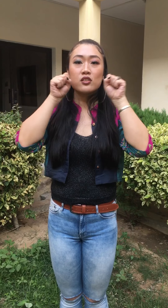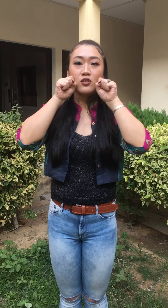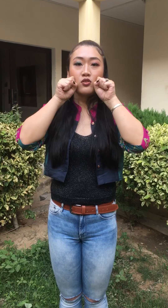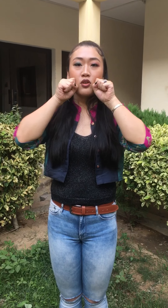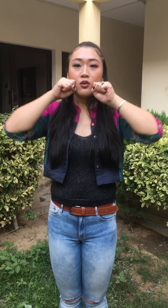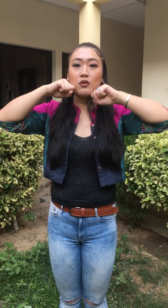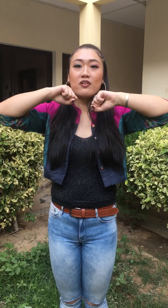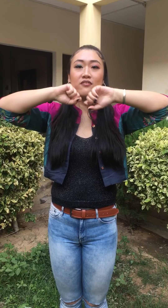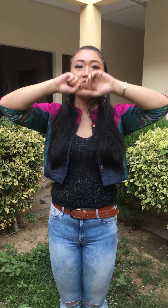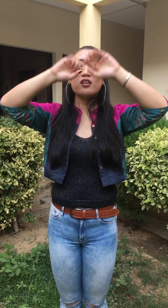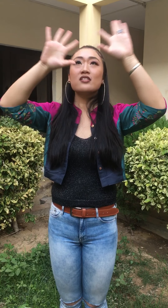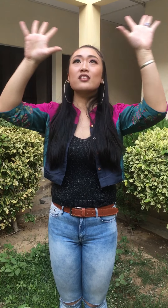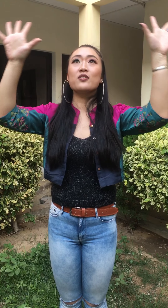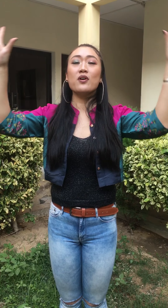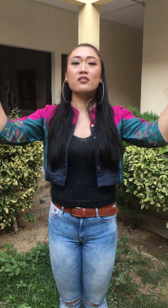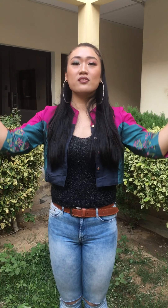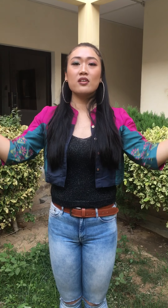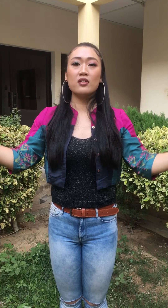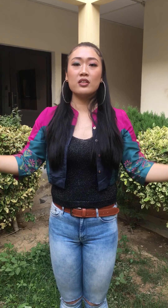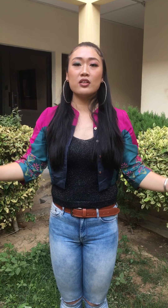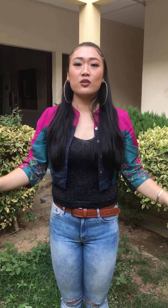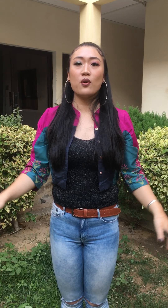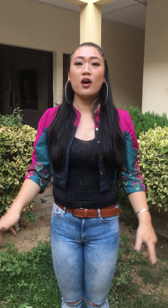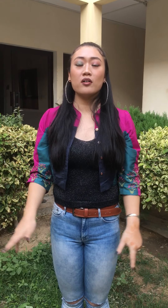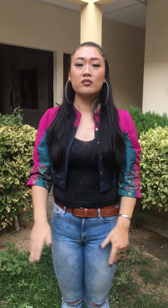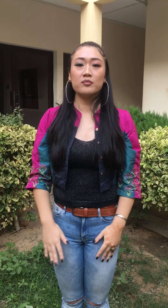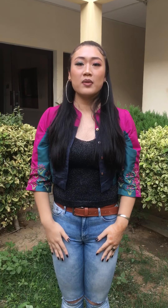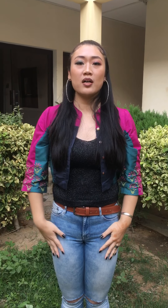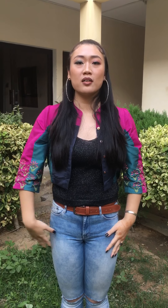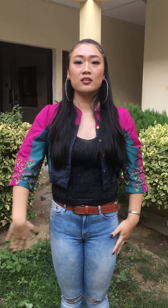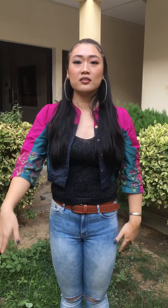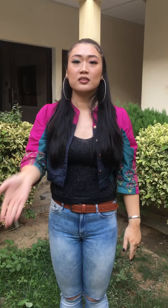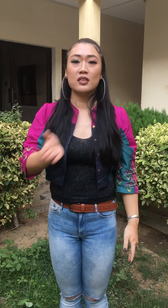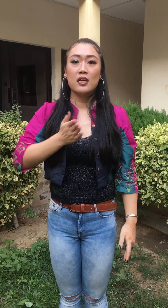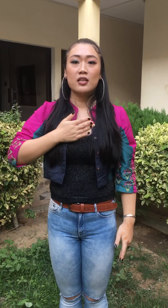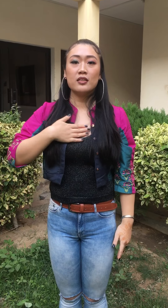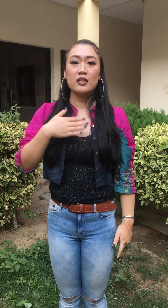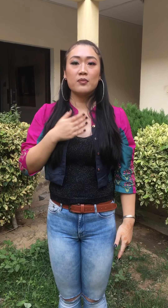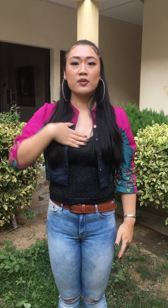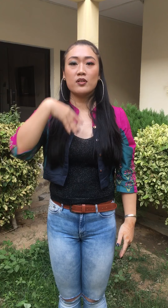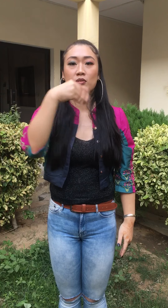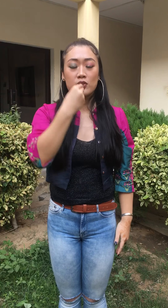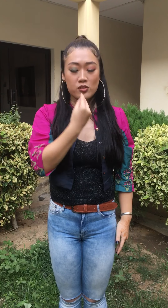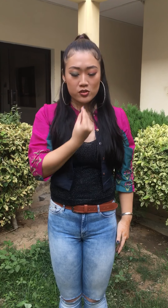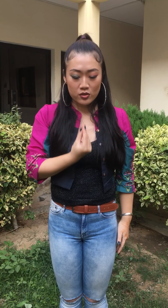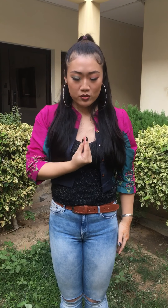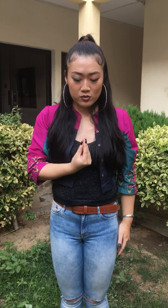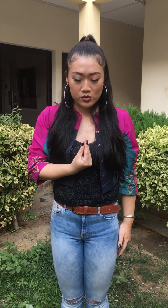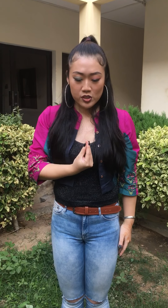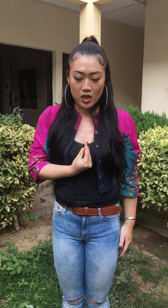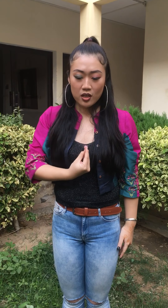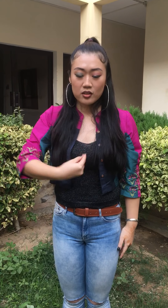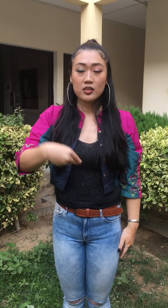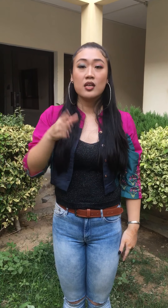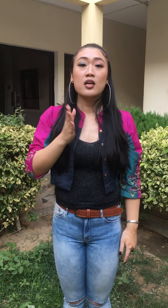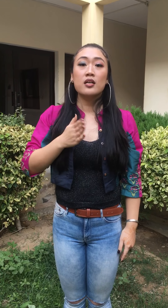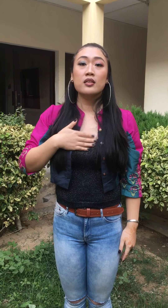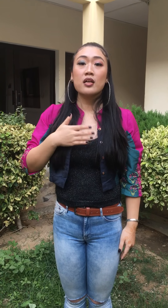青春焕发金黄色的光芒，哪怕会受伤，哪